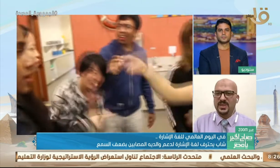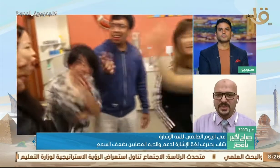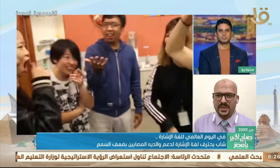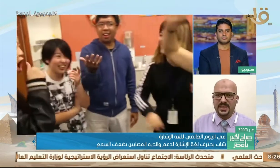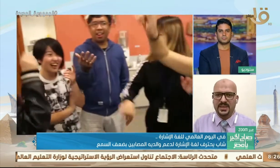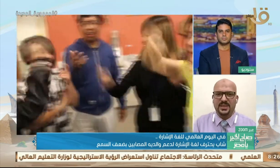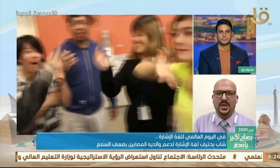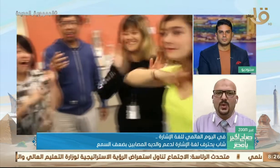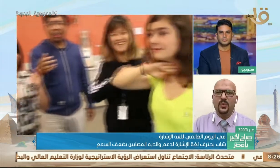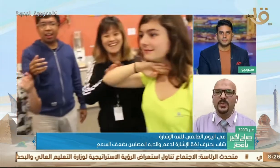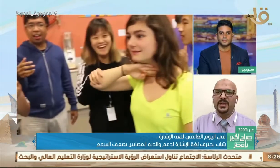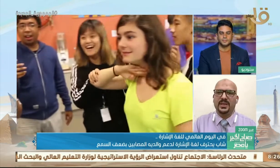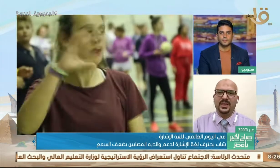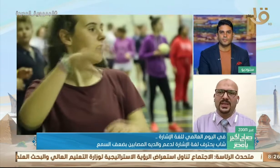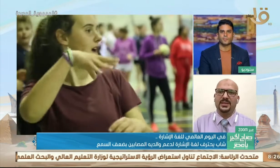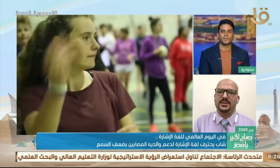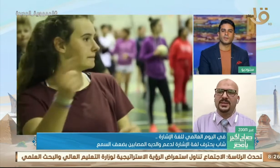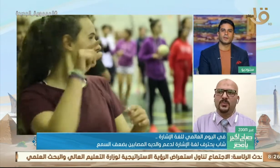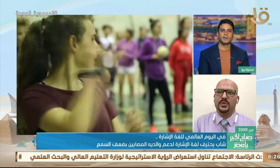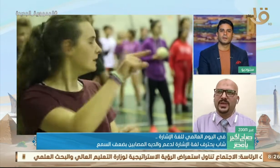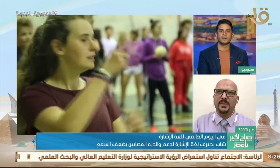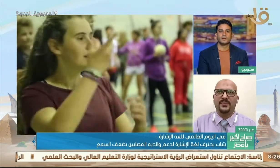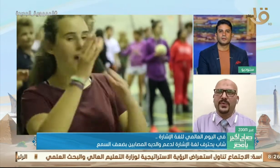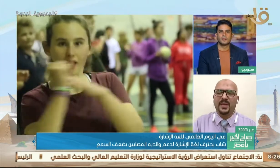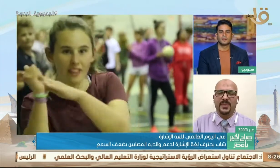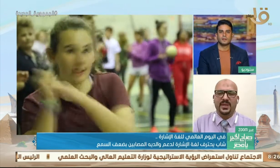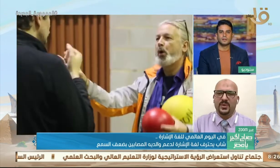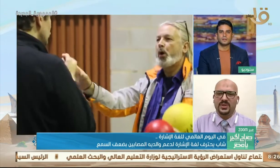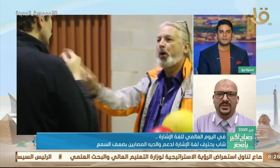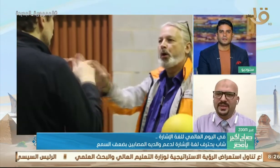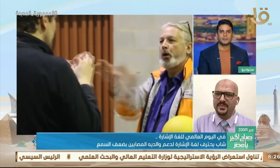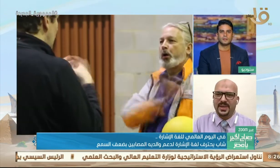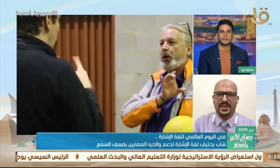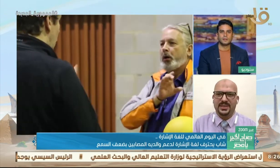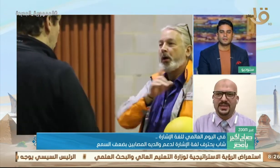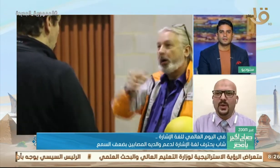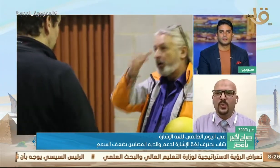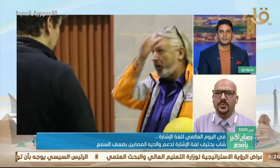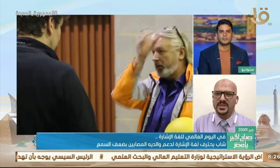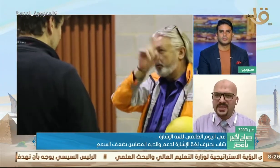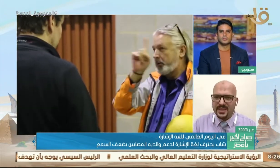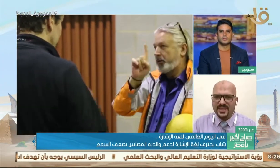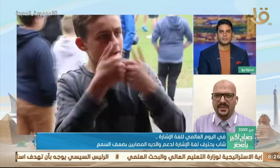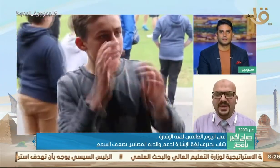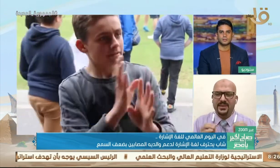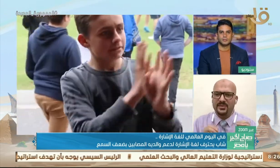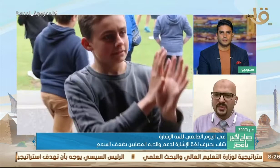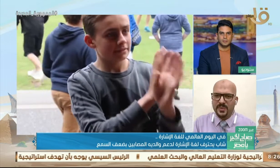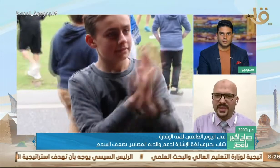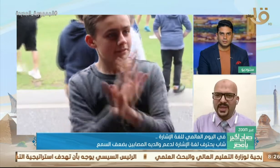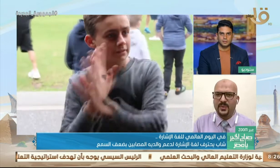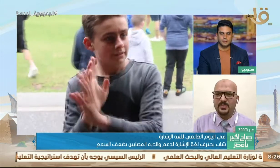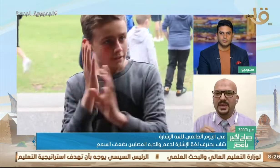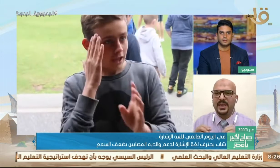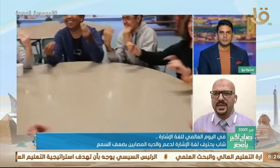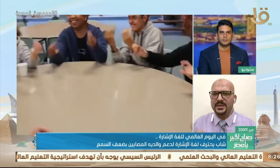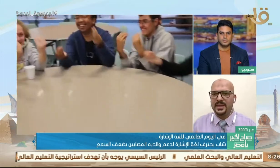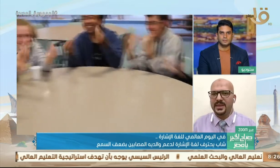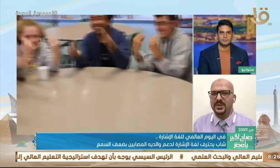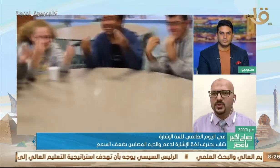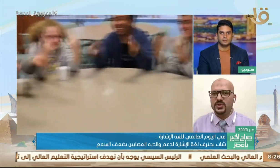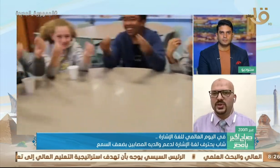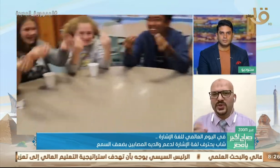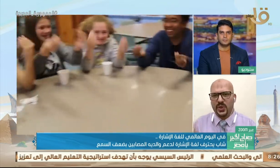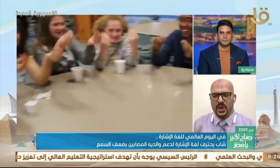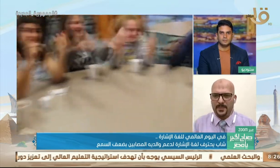لان عددهم كبير جدا ومحتاجين مترجمين في جميع وشتى المجالات وبالذات المجالات الطبية والمجالات